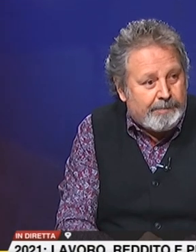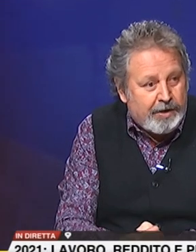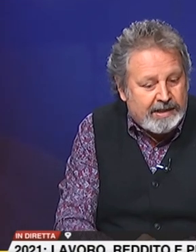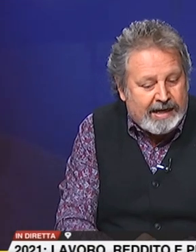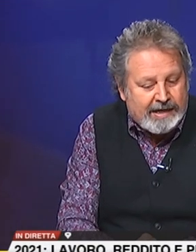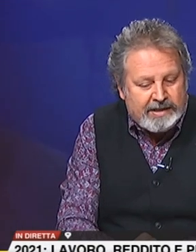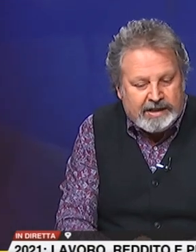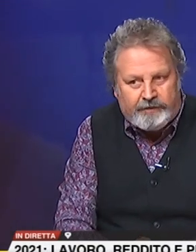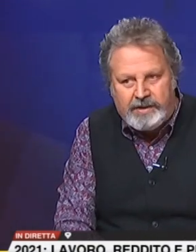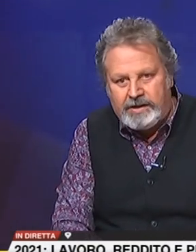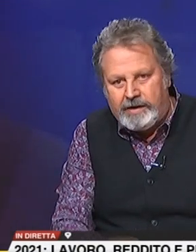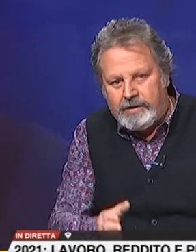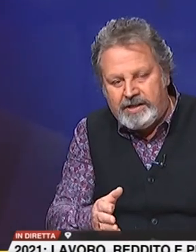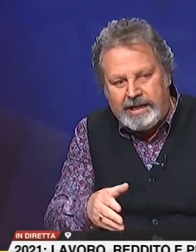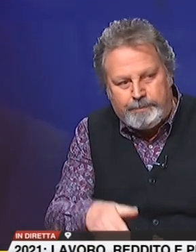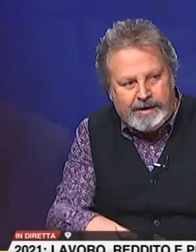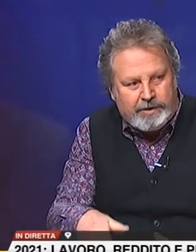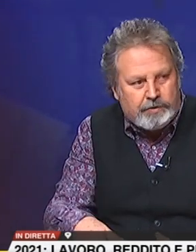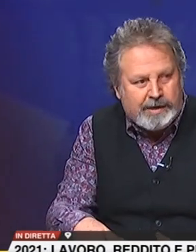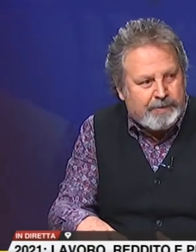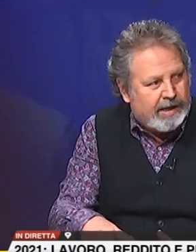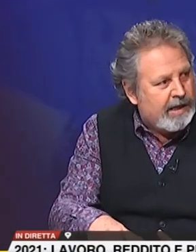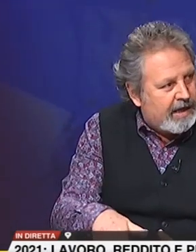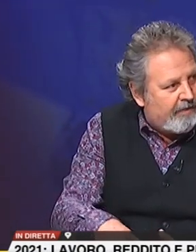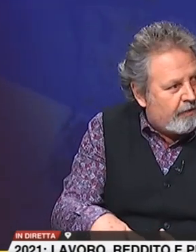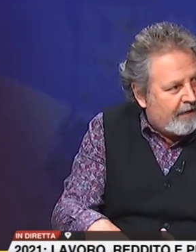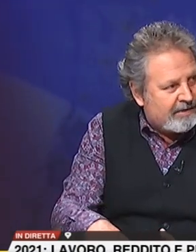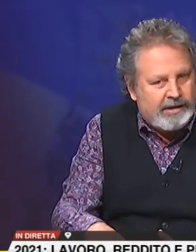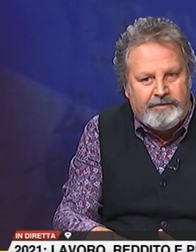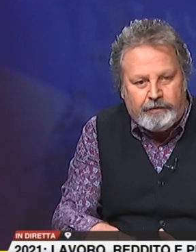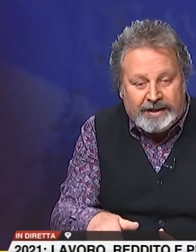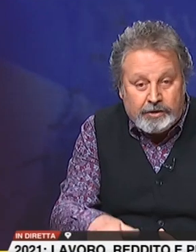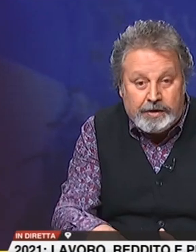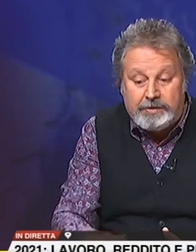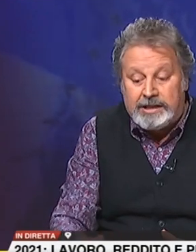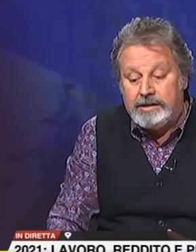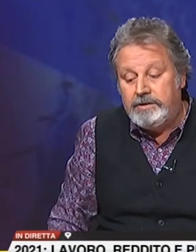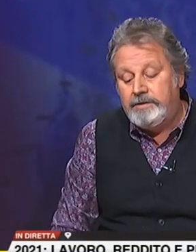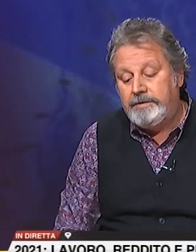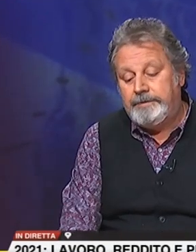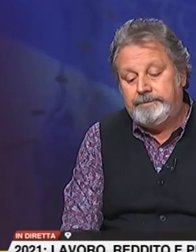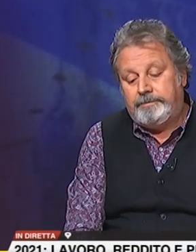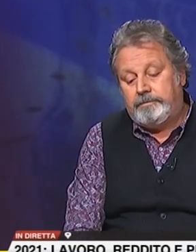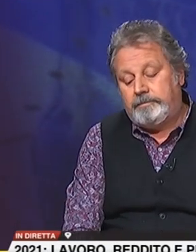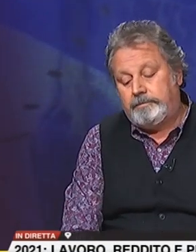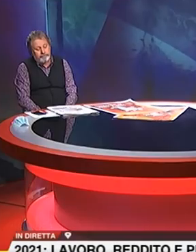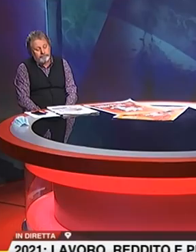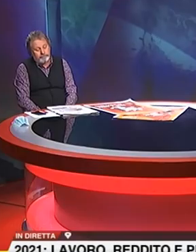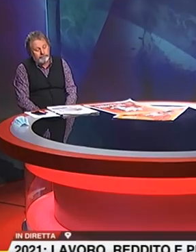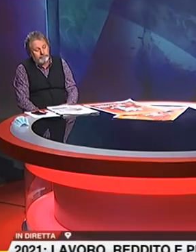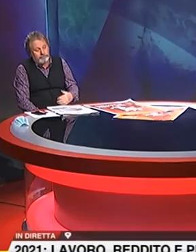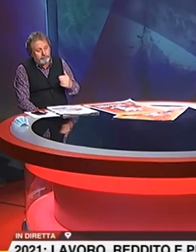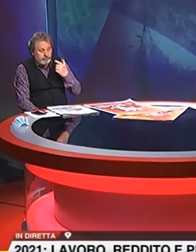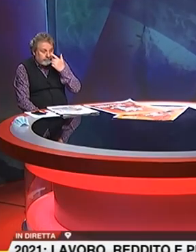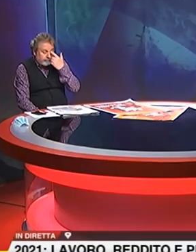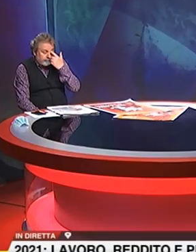sapendo che poi chiederà anche dei sacrifici e dovranno essere in grado in Parlamento di capire che vanno fatti e vanno fatti con equità. Ecco, ieri il Presidente